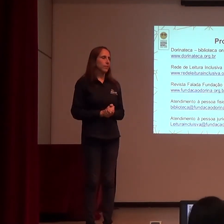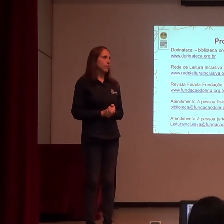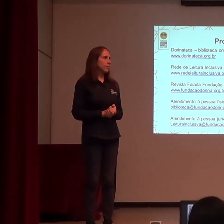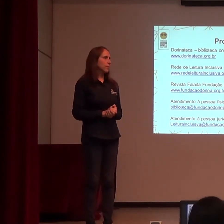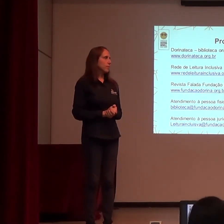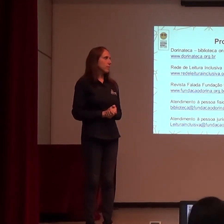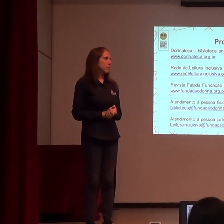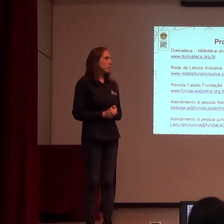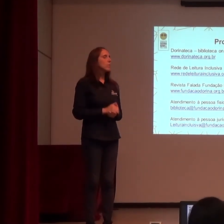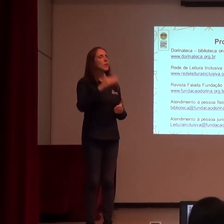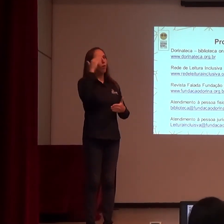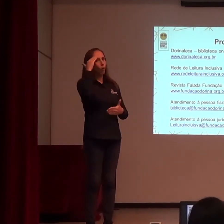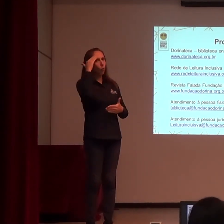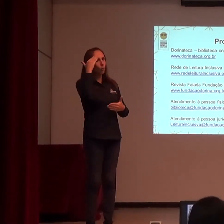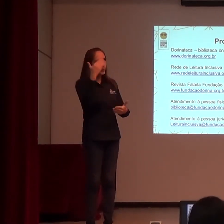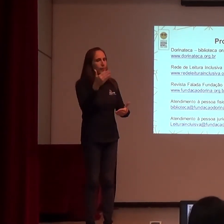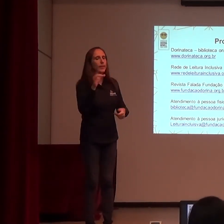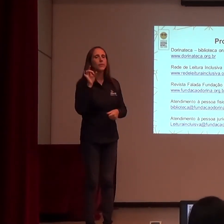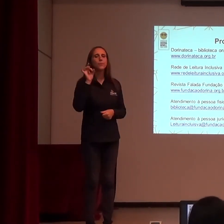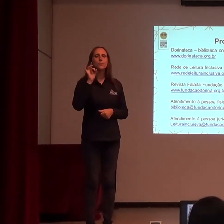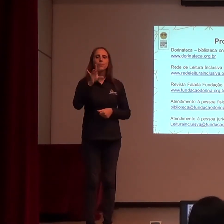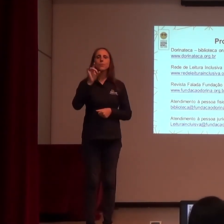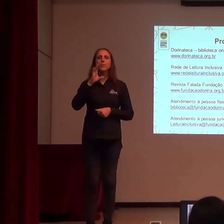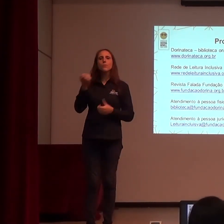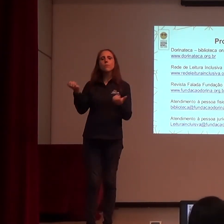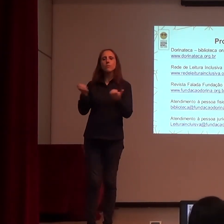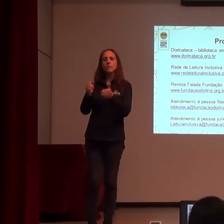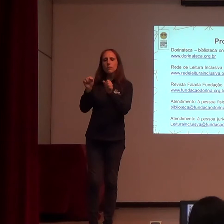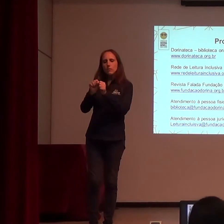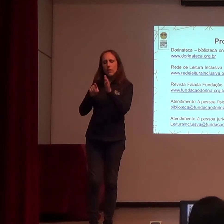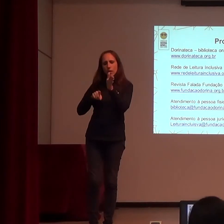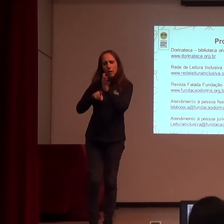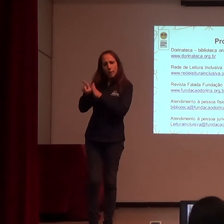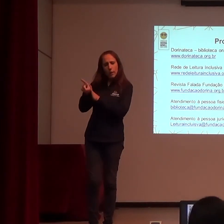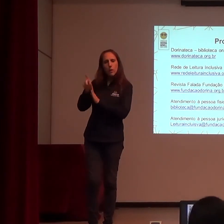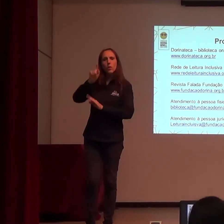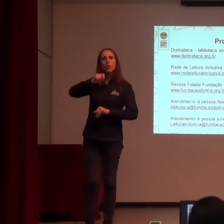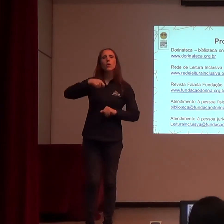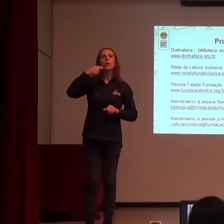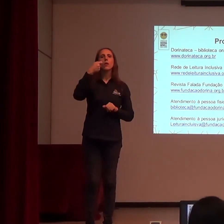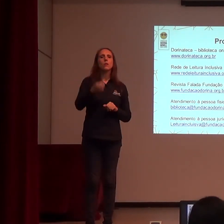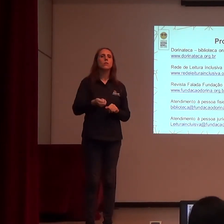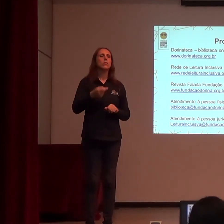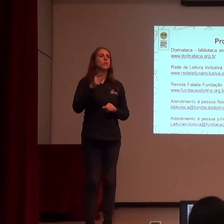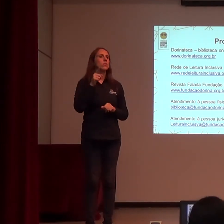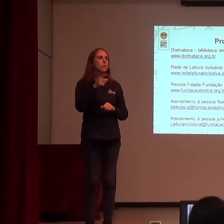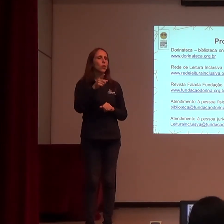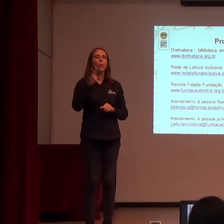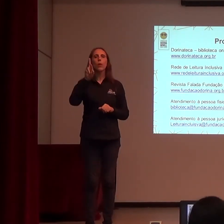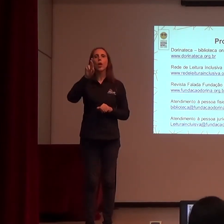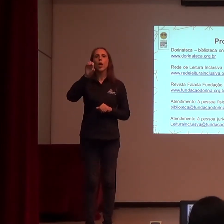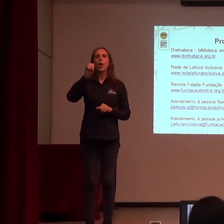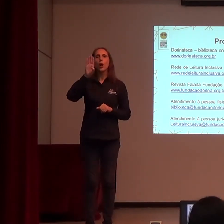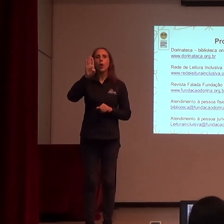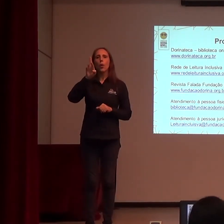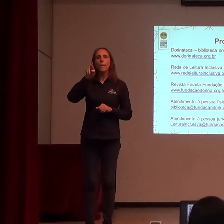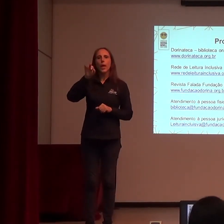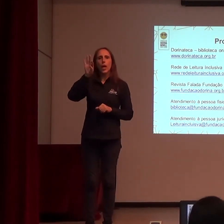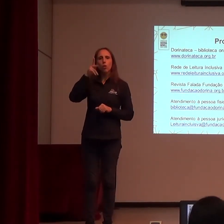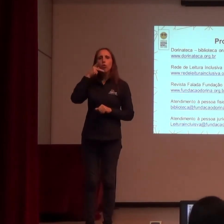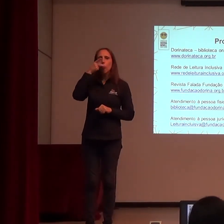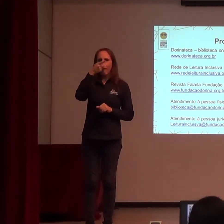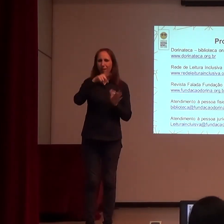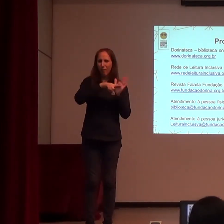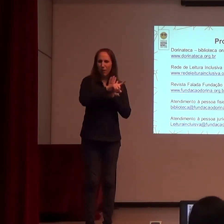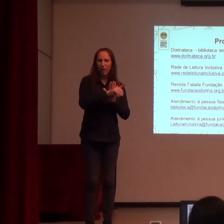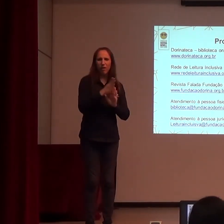Obrigado. Eu só queria fazer uma pergunta e antes comentar rapidamente uma das questões que o Roberto abordou, que é por que que